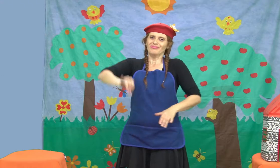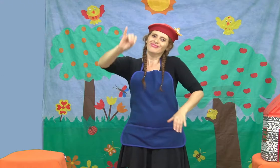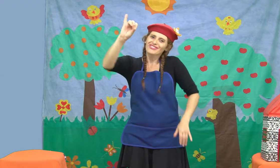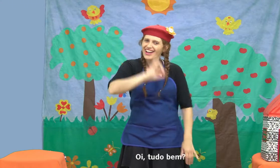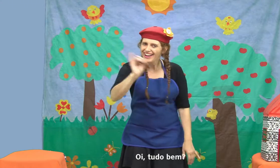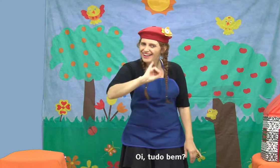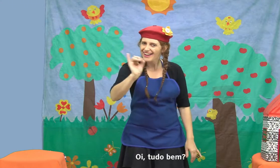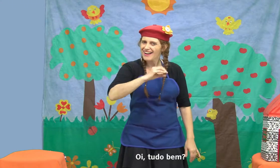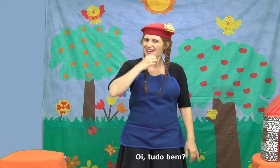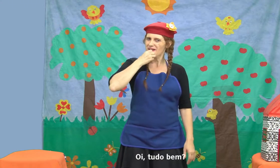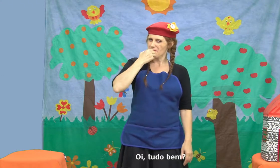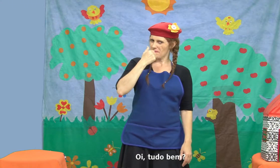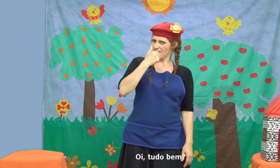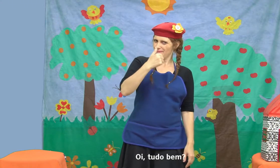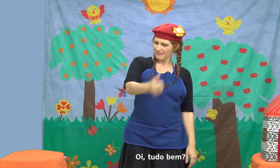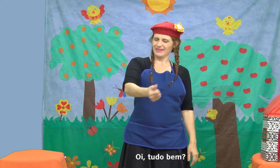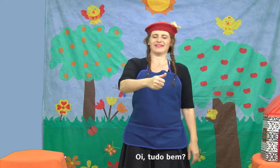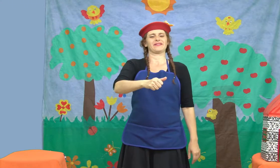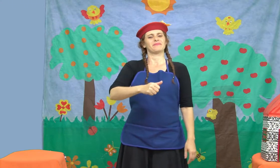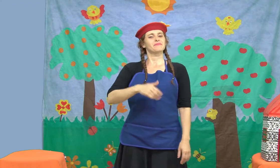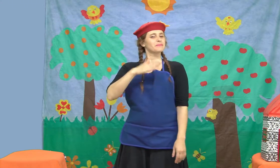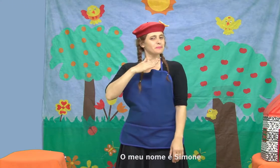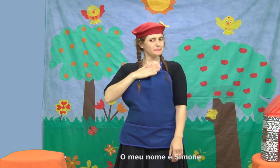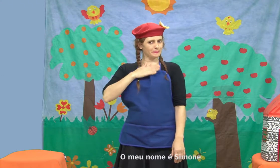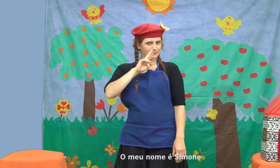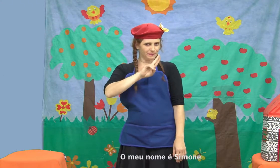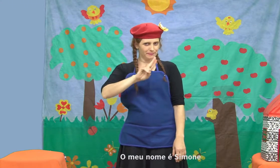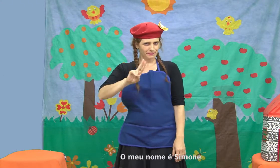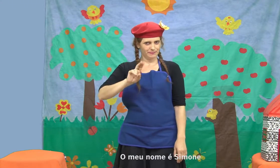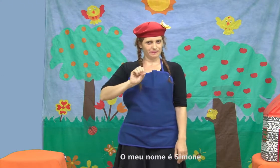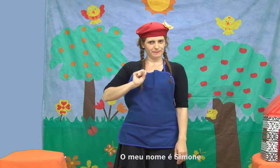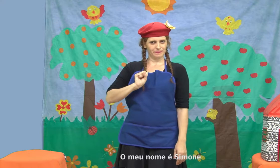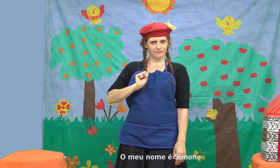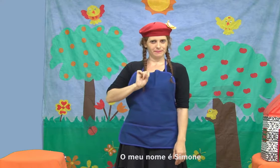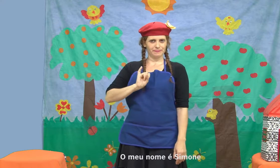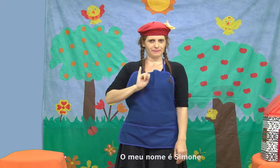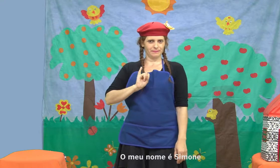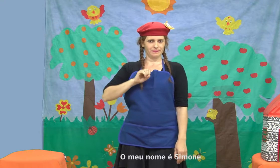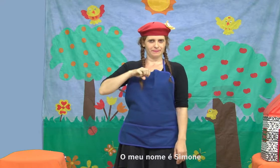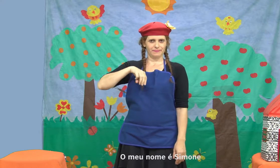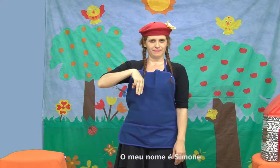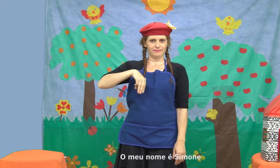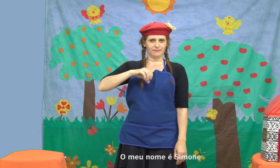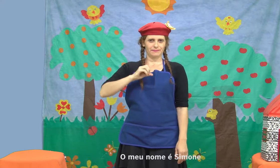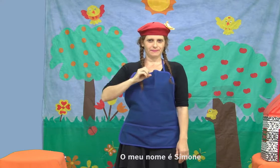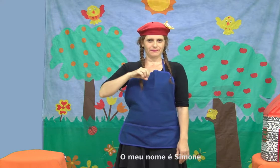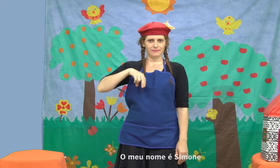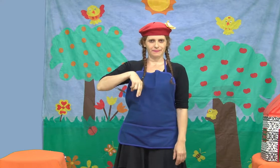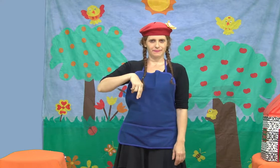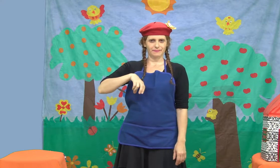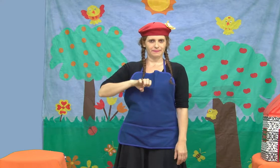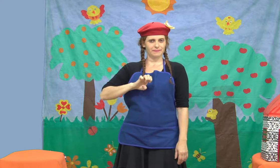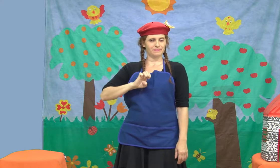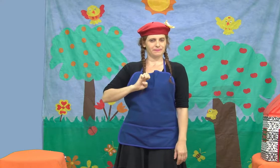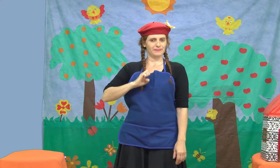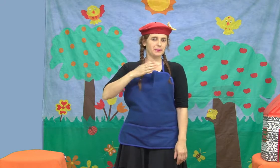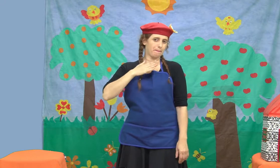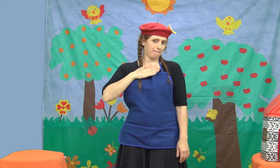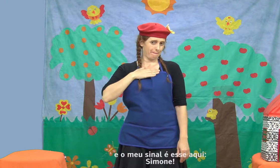oi tudo bem o meu nome simone é o